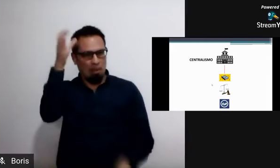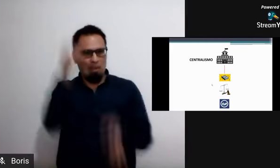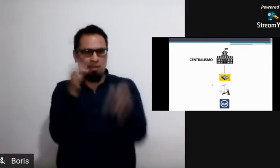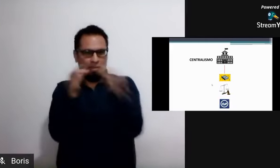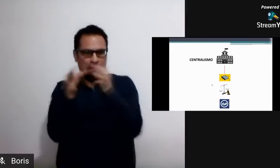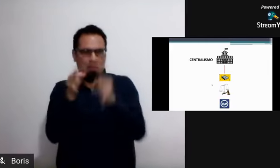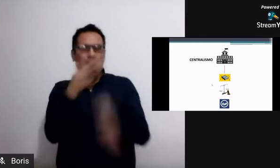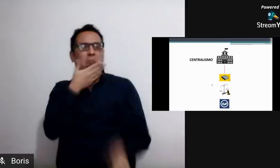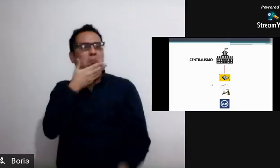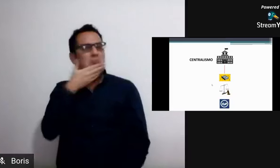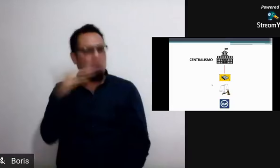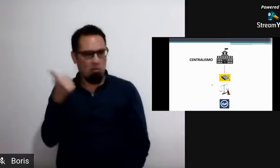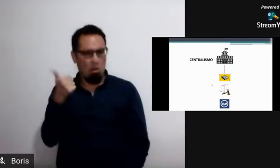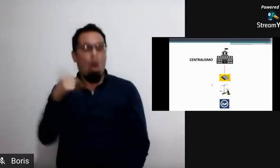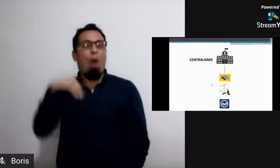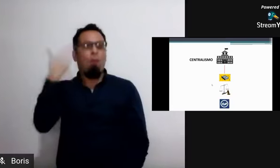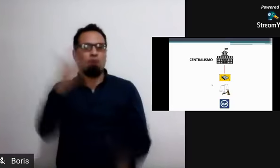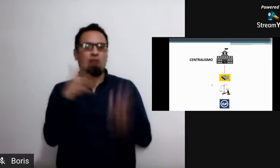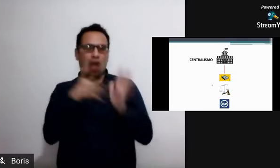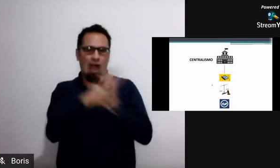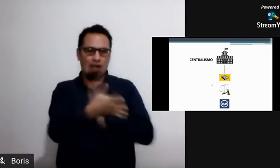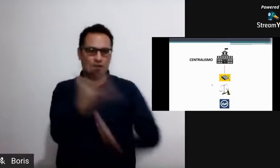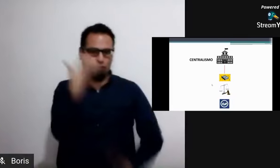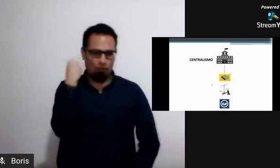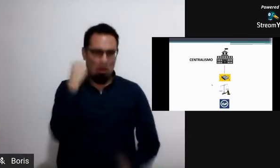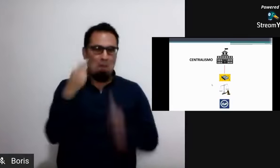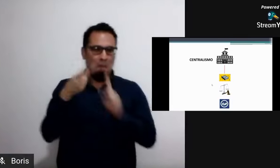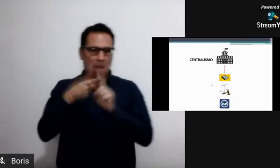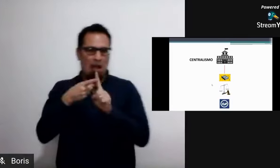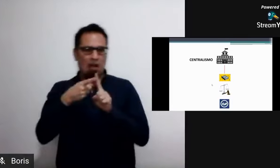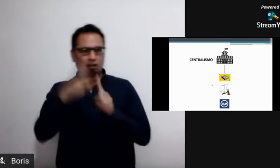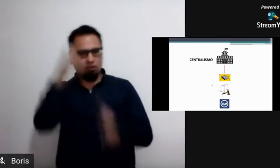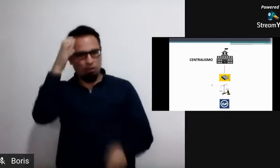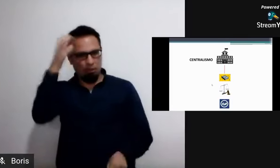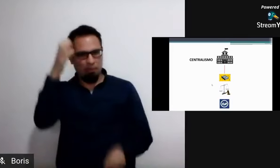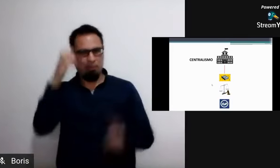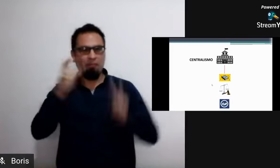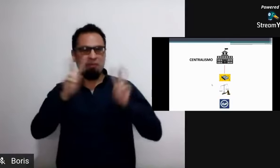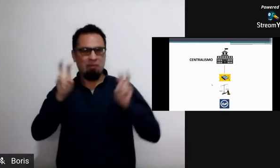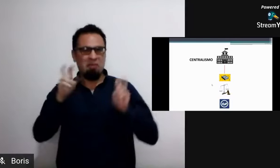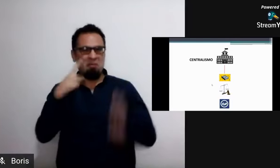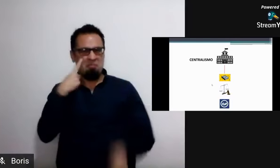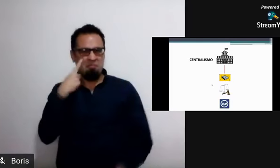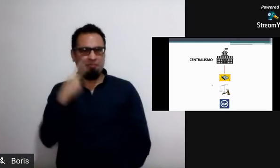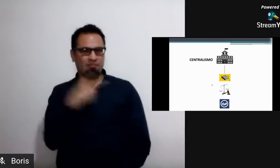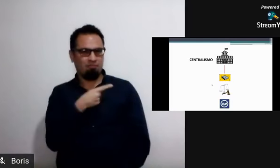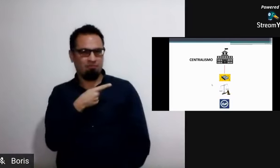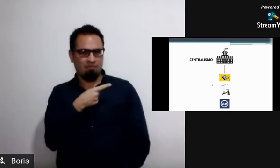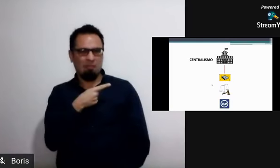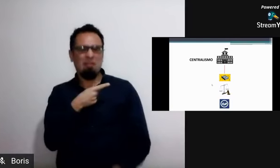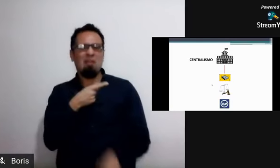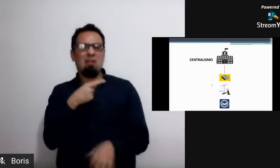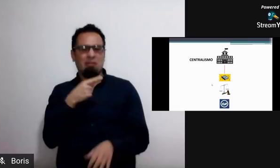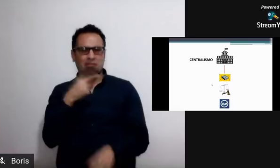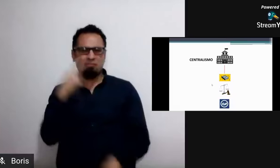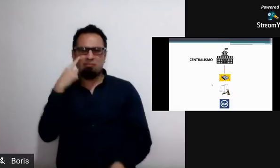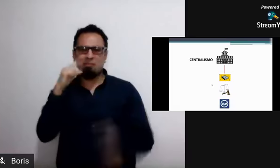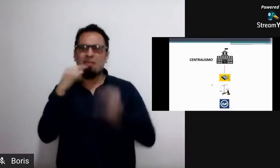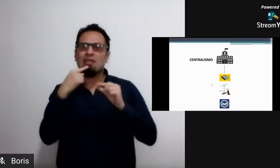Pero antes de empezar, me gustaría mucho explicarles algunos conceptos que vamos a tener que utilizar